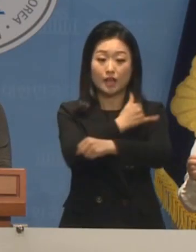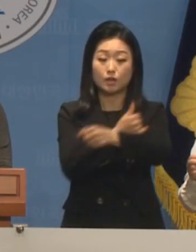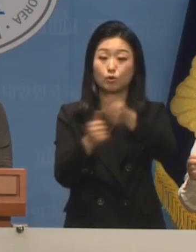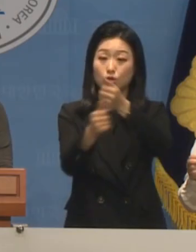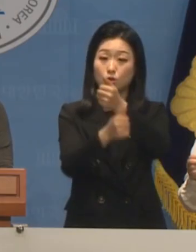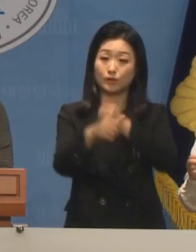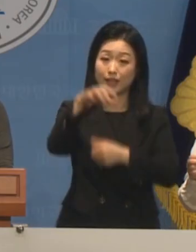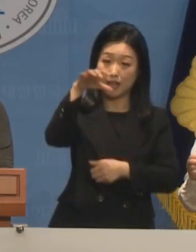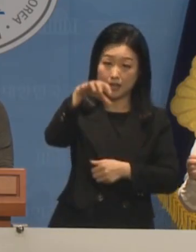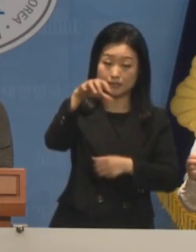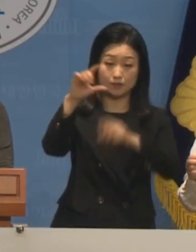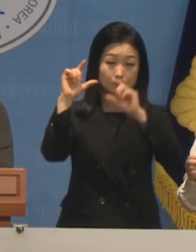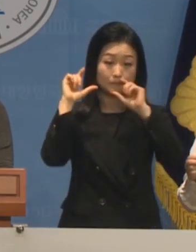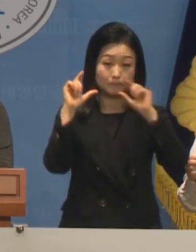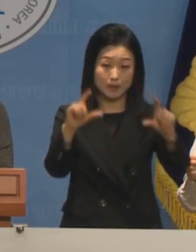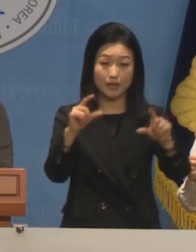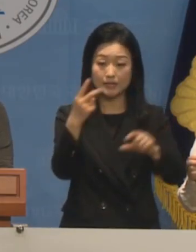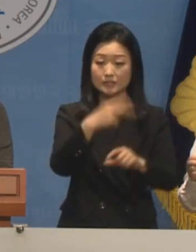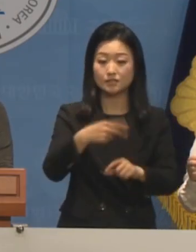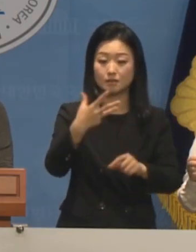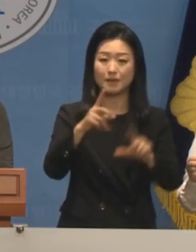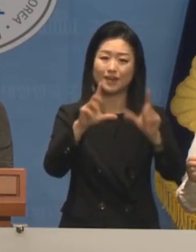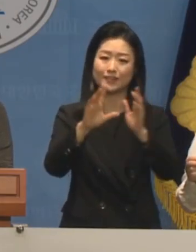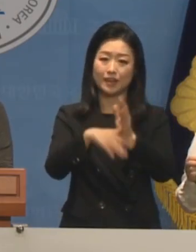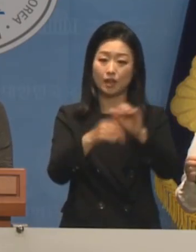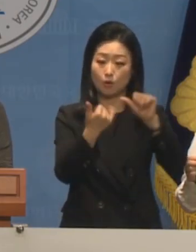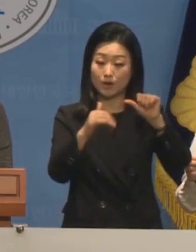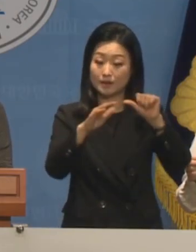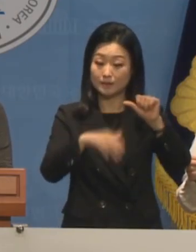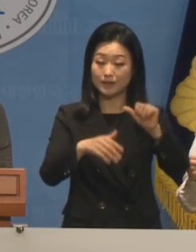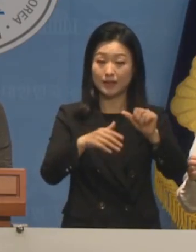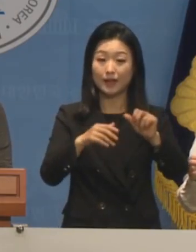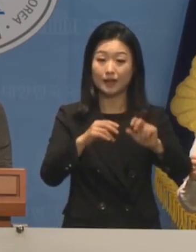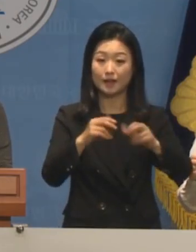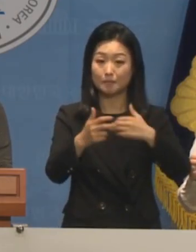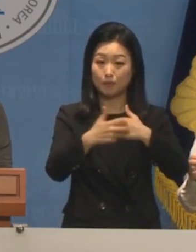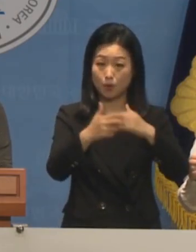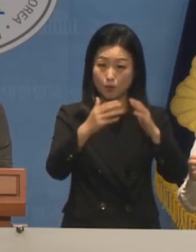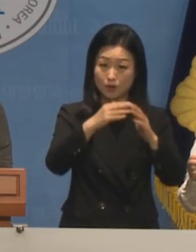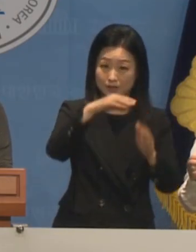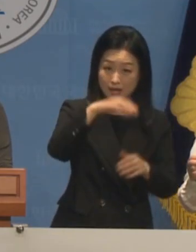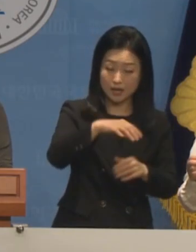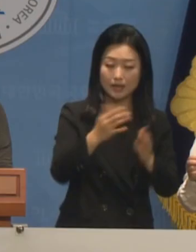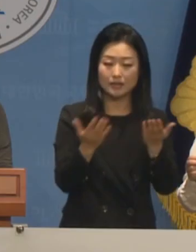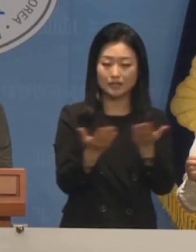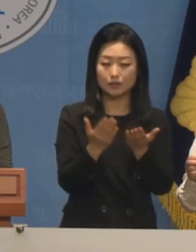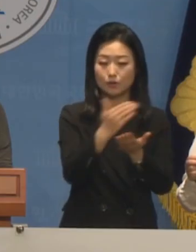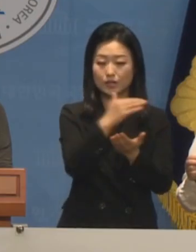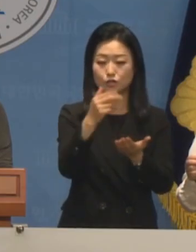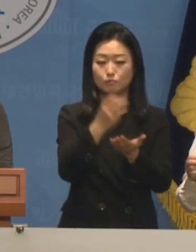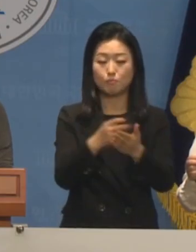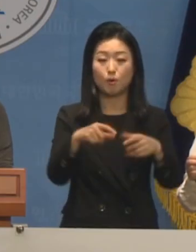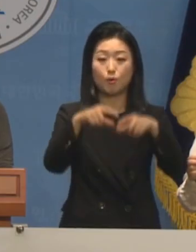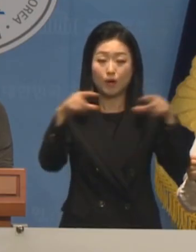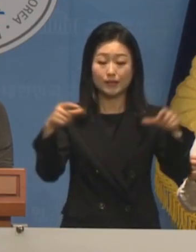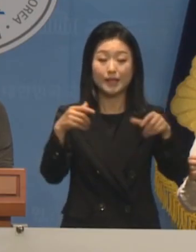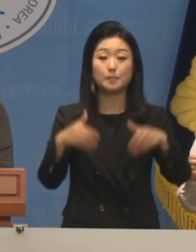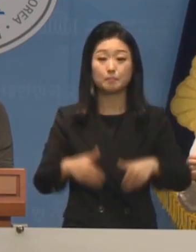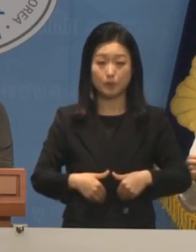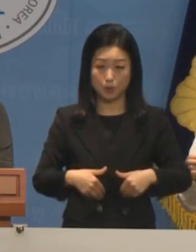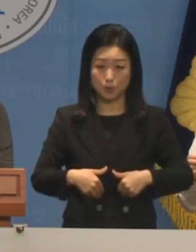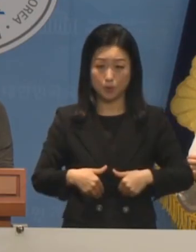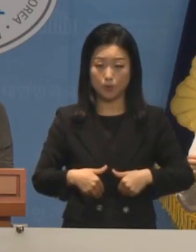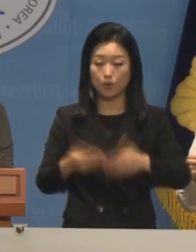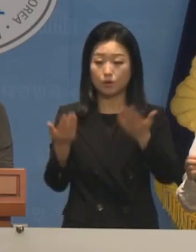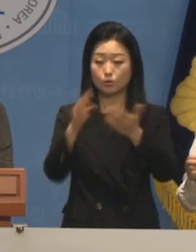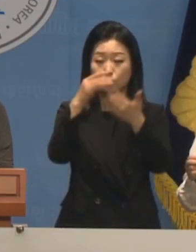위원회에서는 이미 2008년에 5인미만 사업장에도 근로 기준법을 확대 적용할 것을 노동부